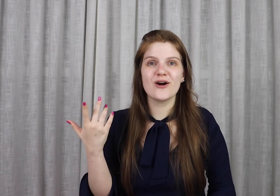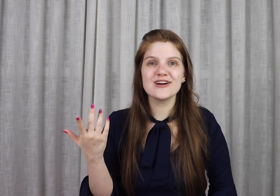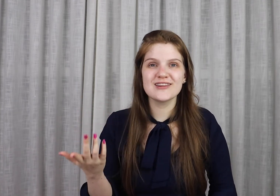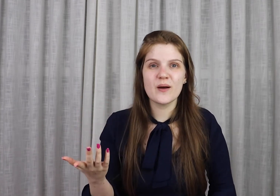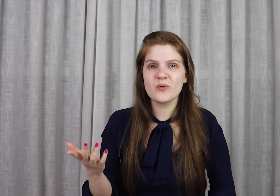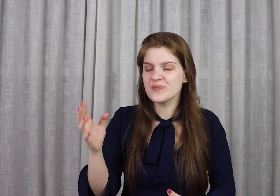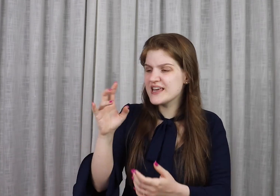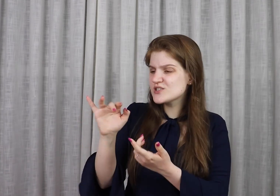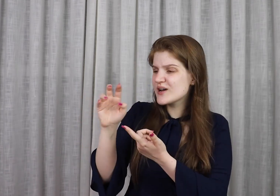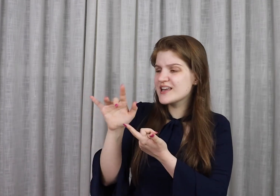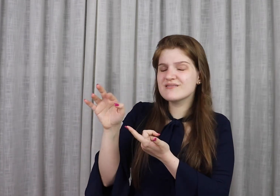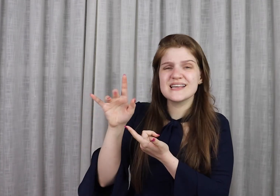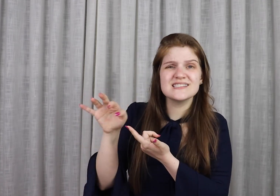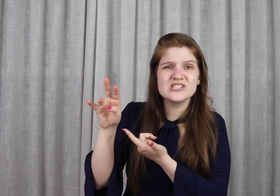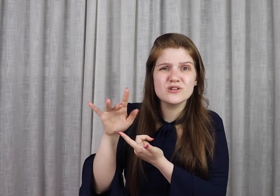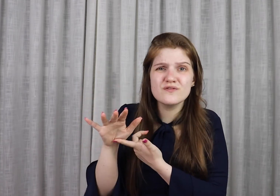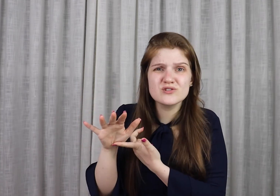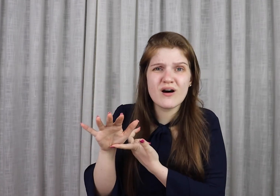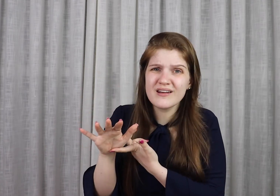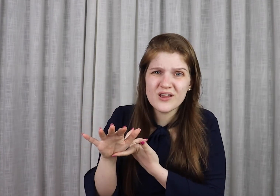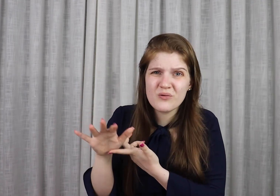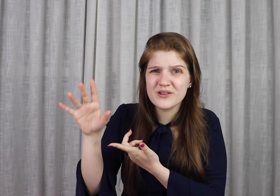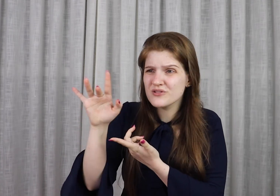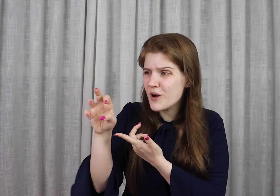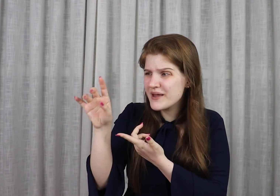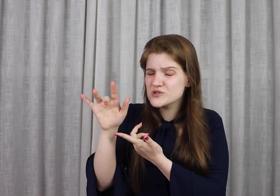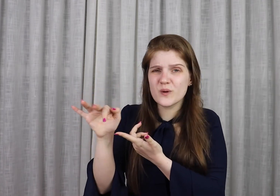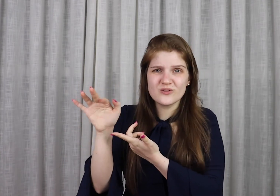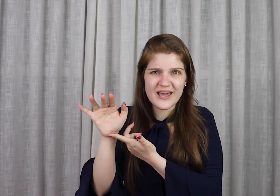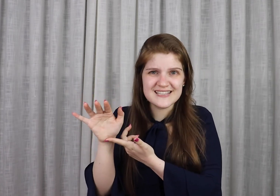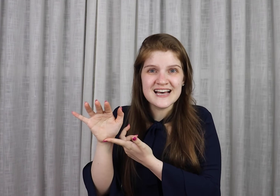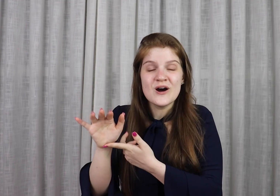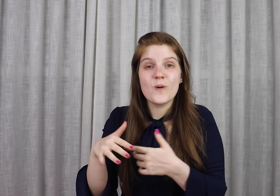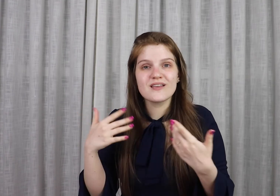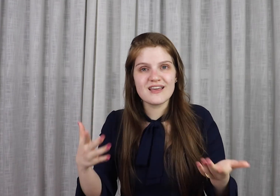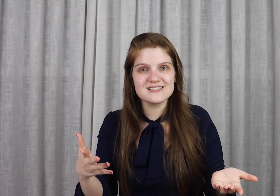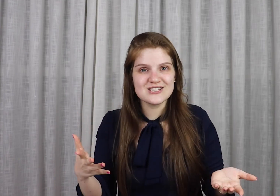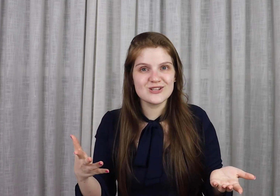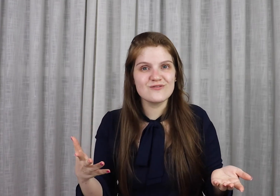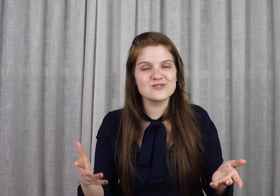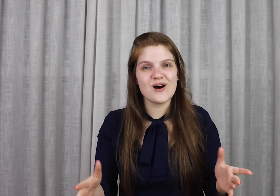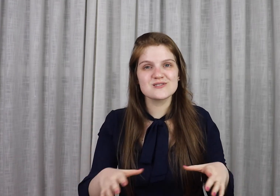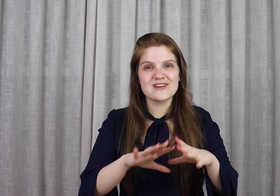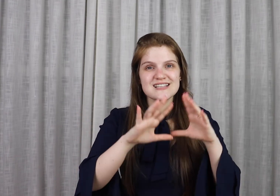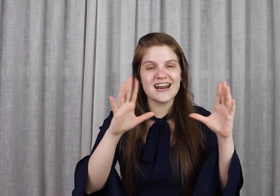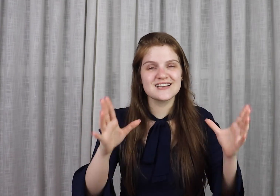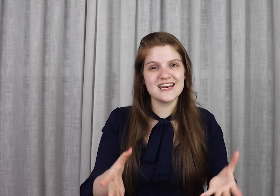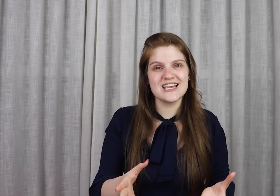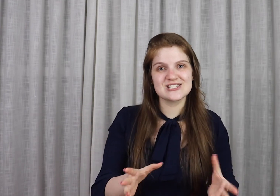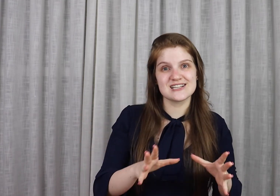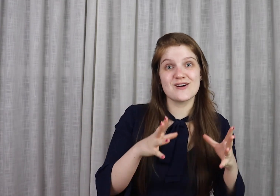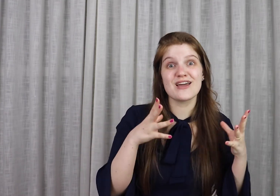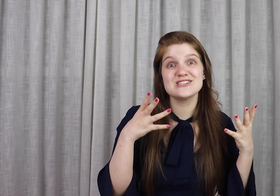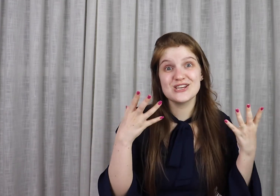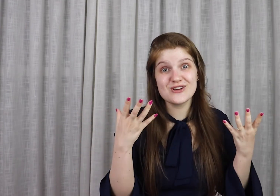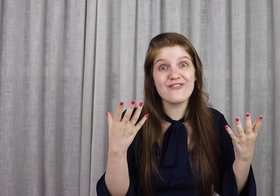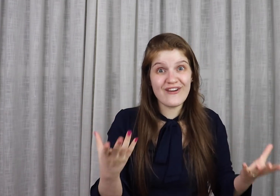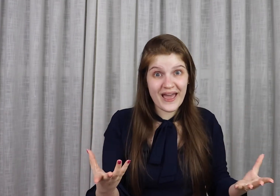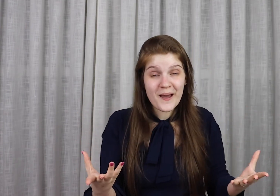maior tempo, e isso aqui não tem sentido visual nenhum, é totalmente português. O que tem sentido visual são as características, é o que a gente vê,